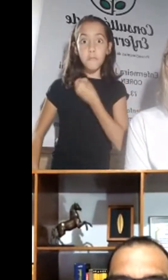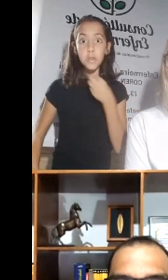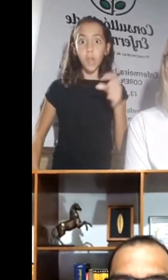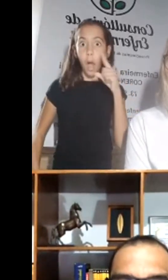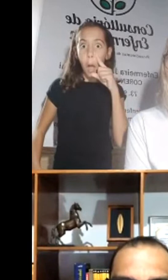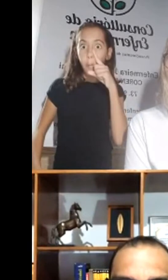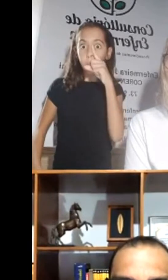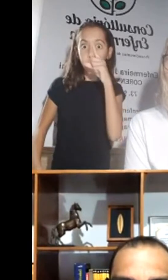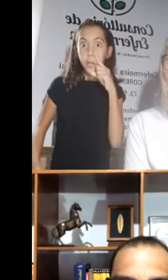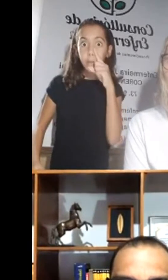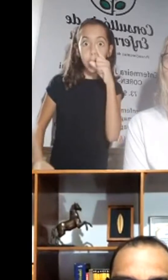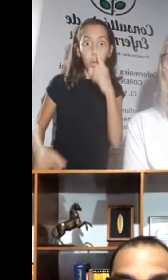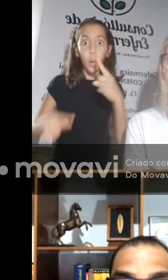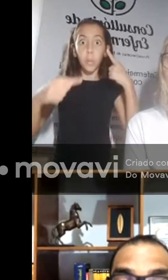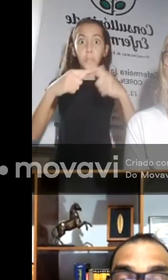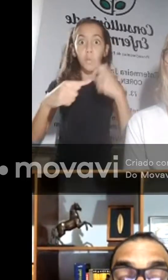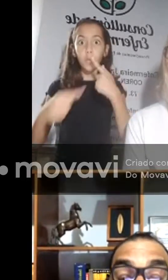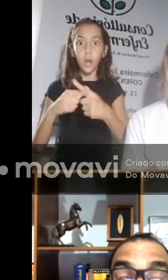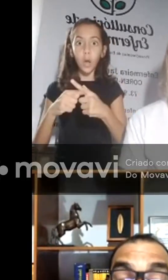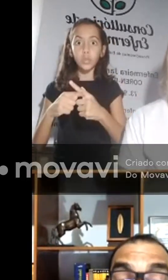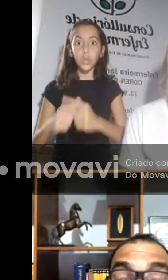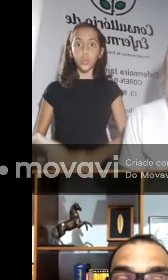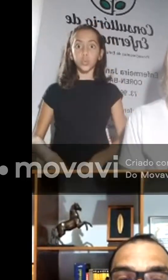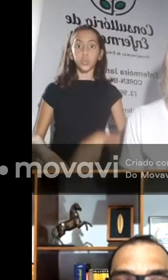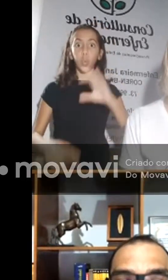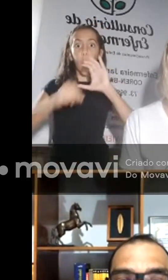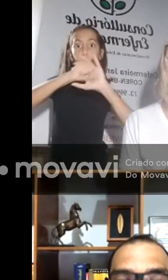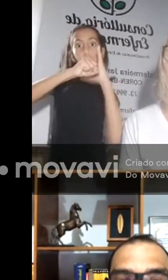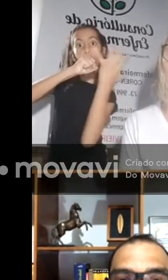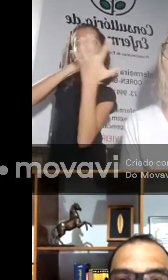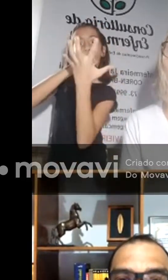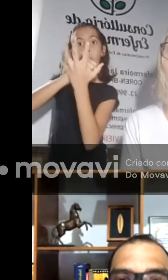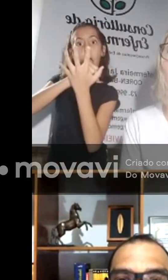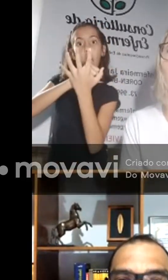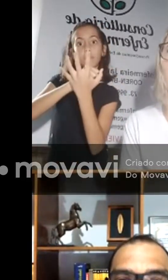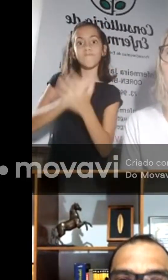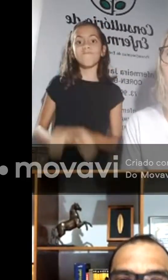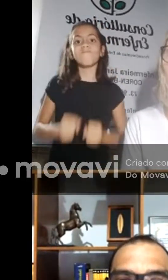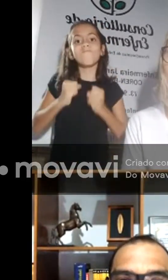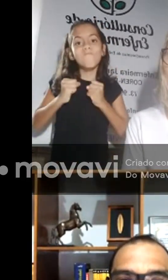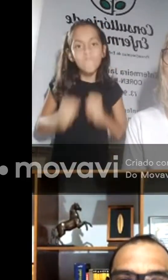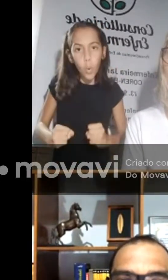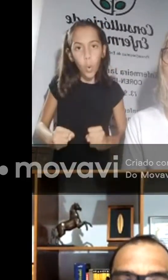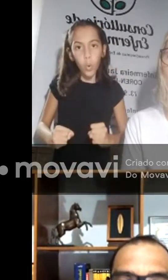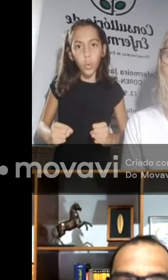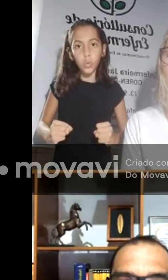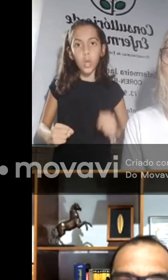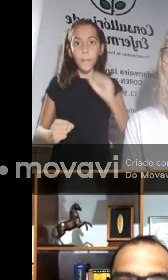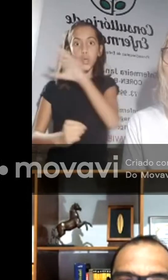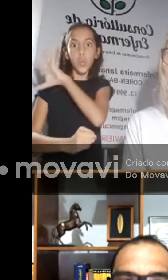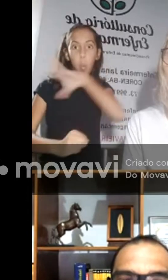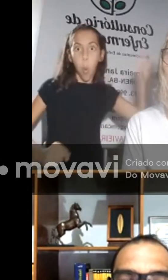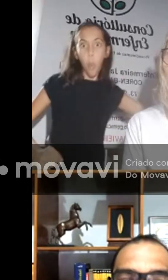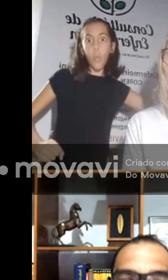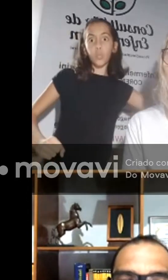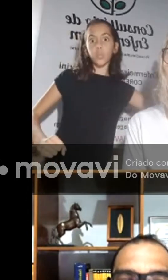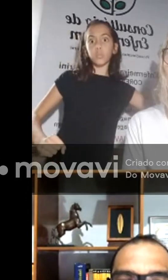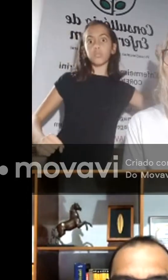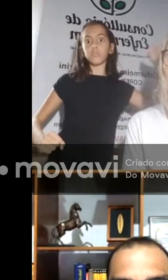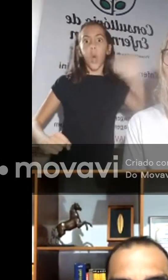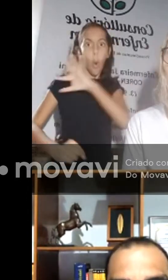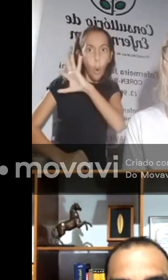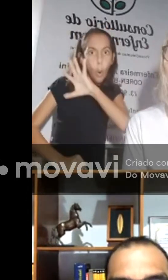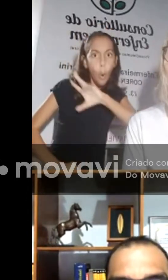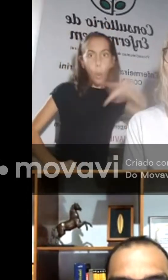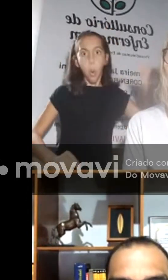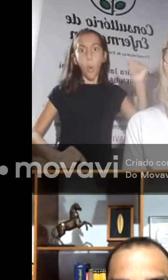essa segurança no momento de tanta dificuldade, né? Então, acho que é nada mais justo do que a gente parabenizar, primeiro de